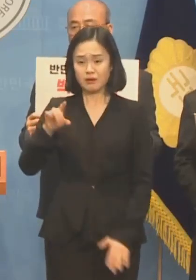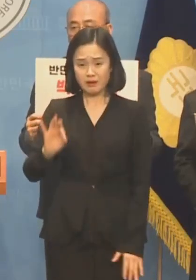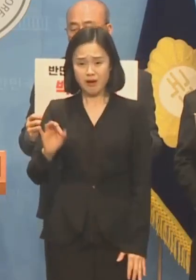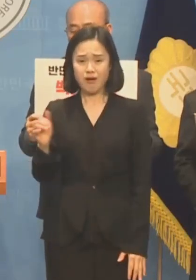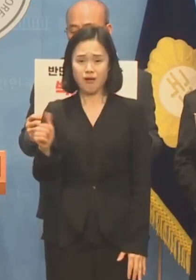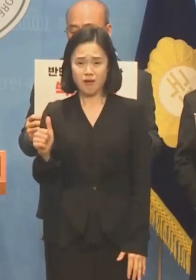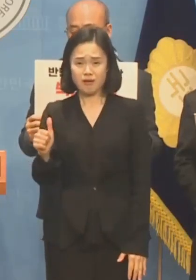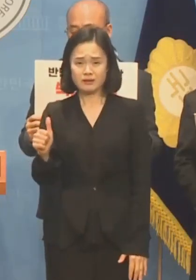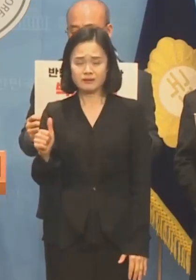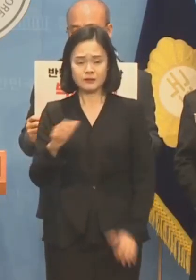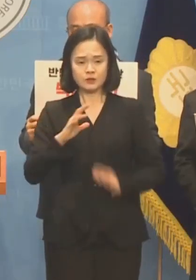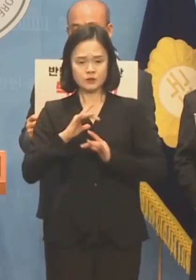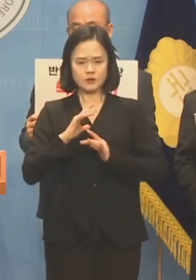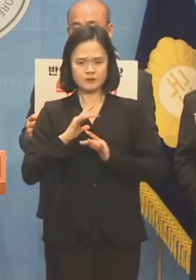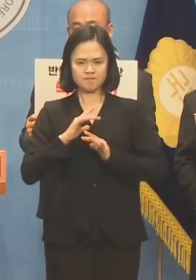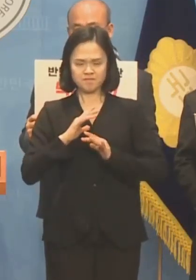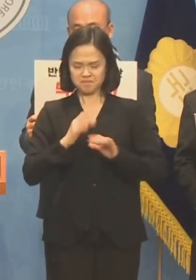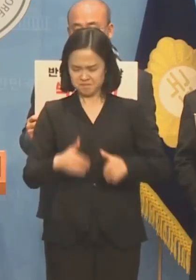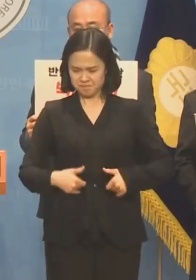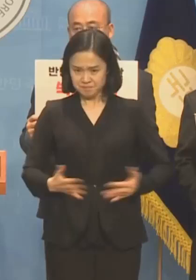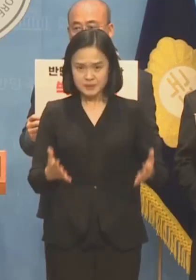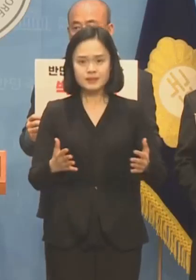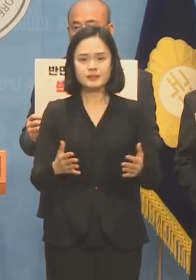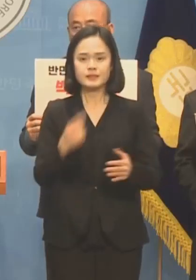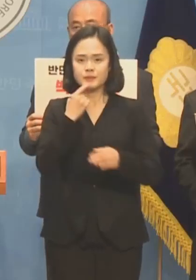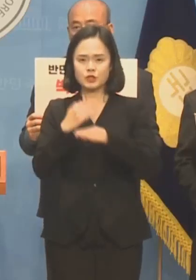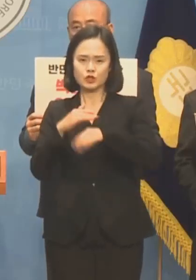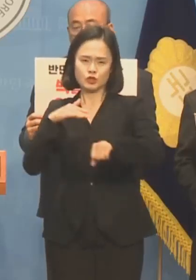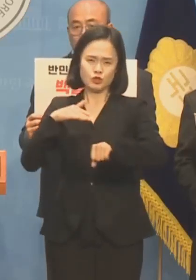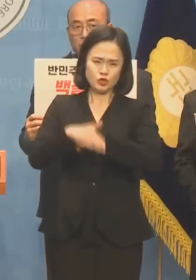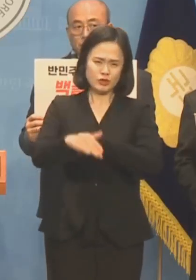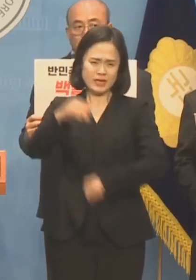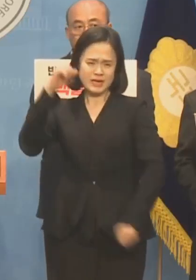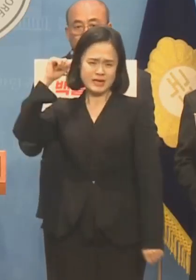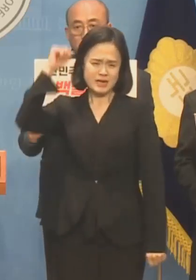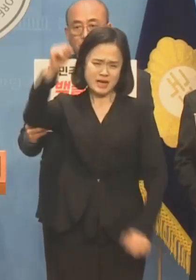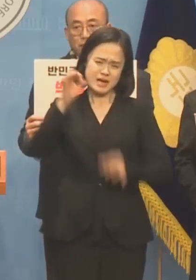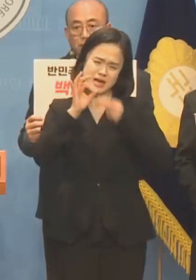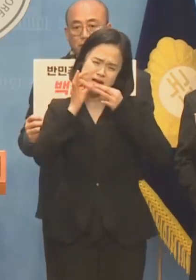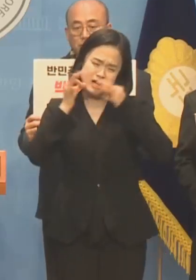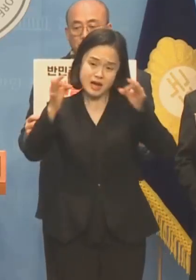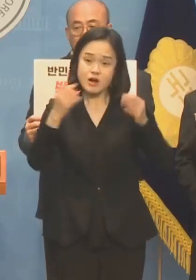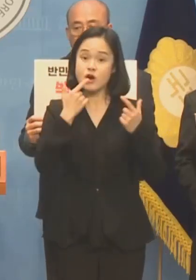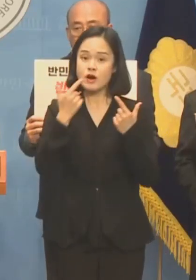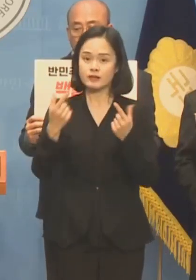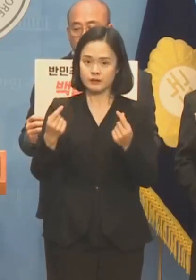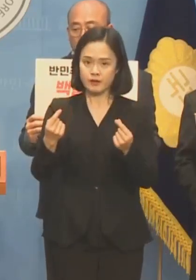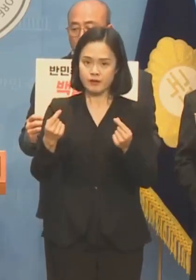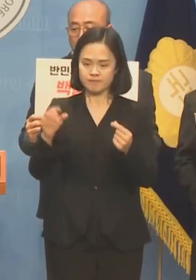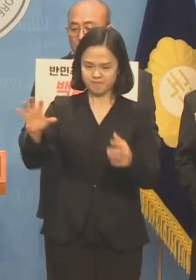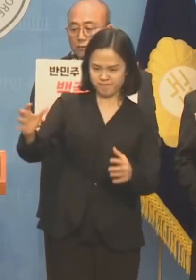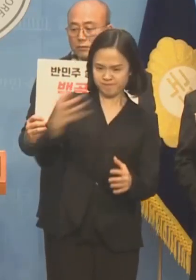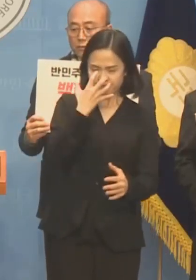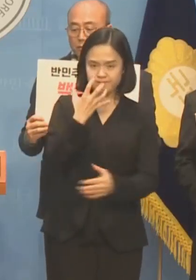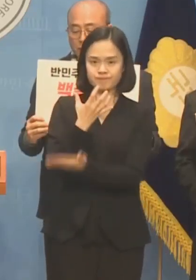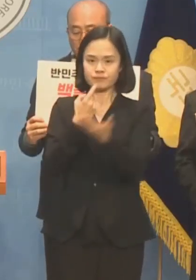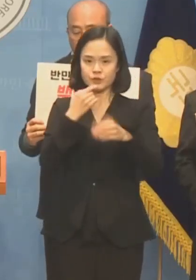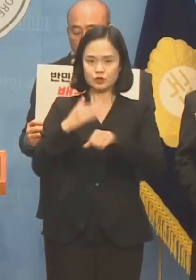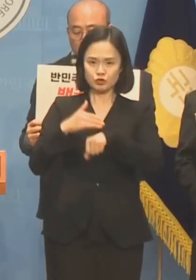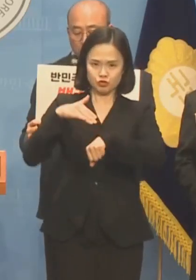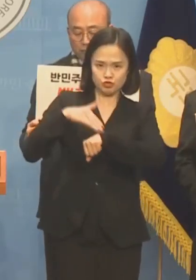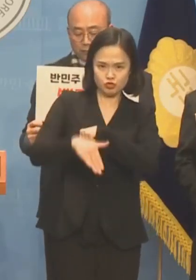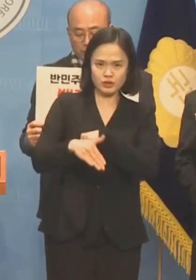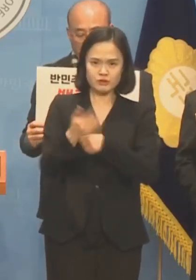않고 민주주의를 외쳤던 것처럼 우리가 강경대가 되어 민주주의를 지켜내자.